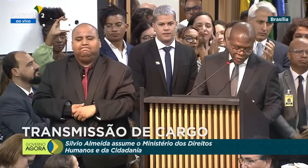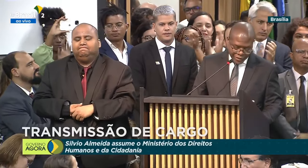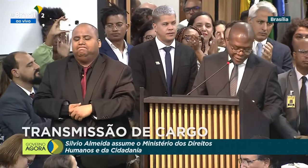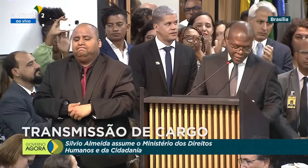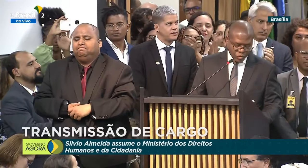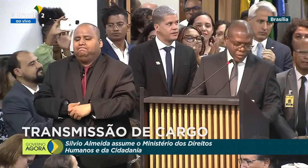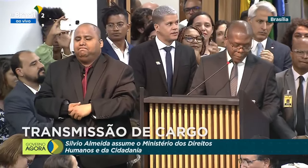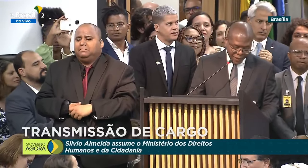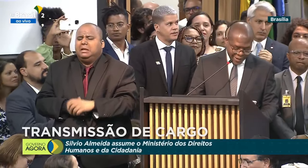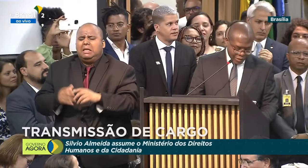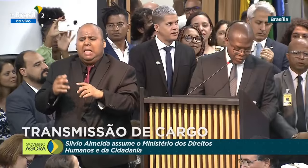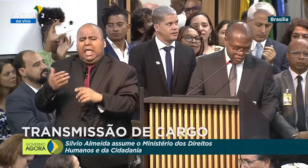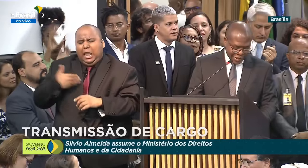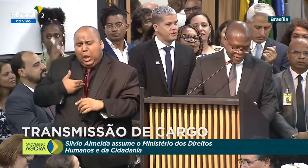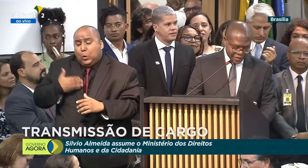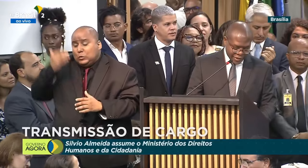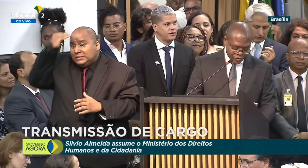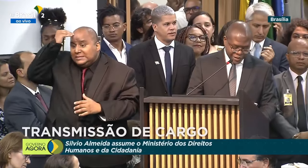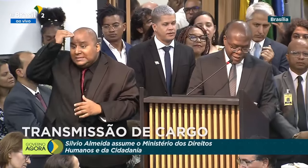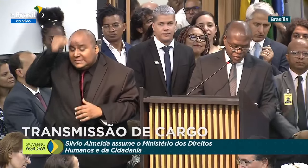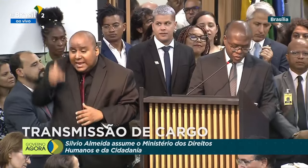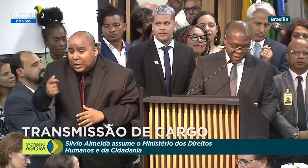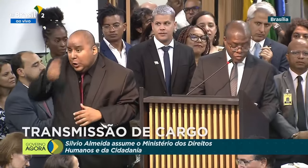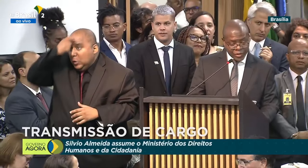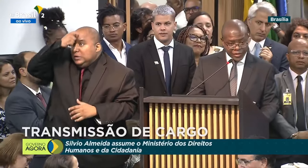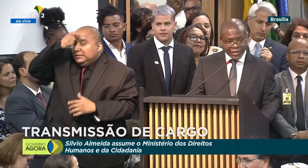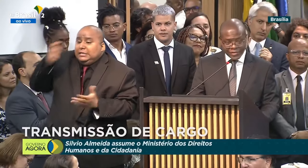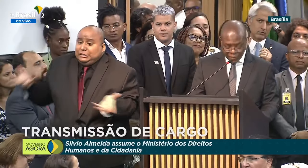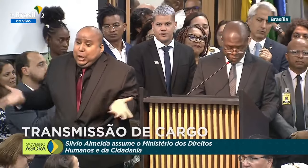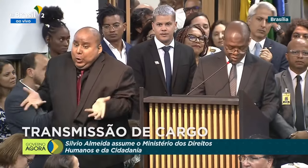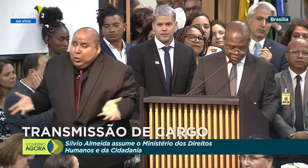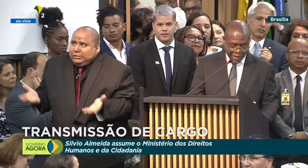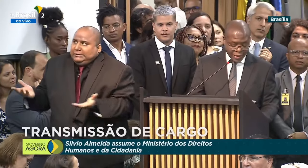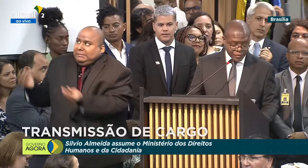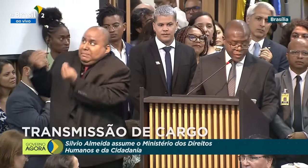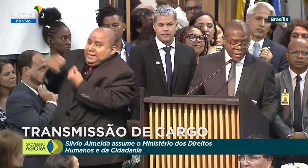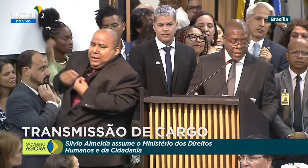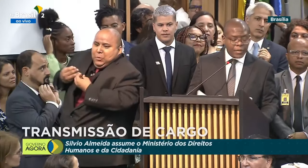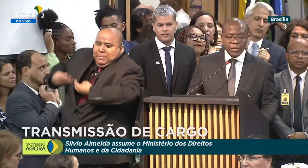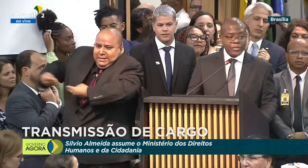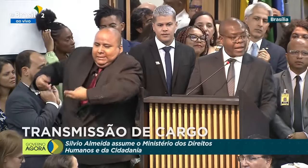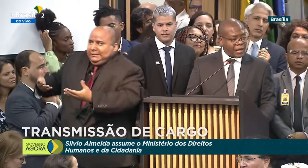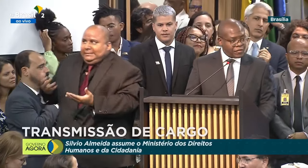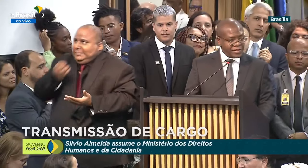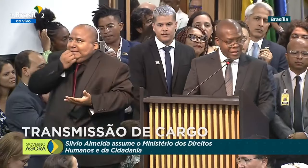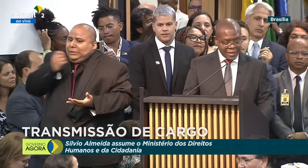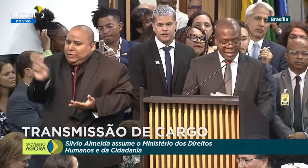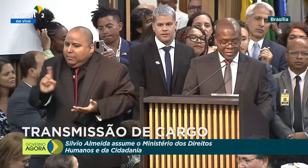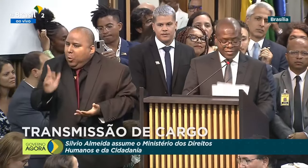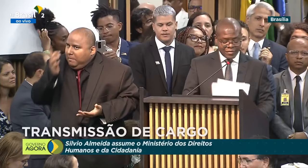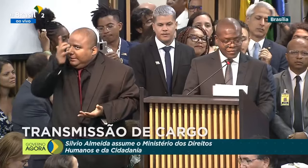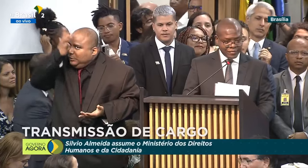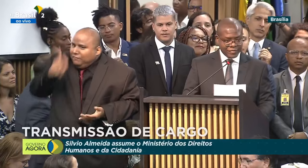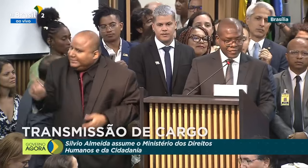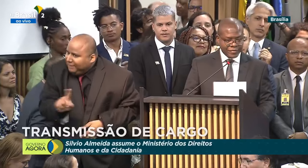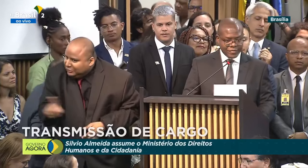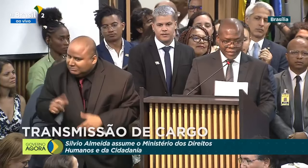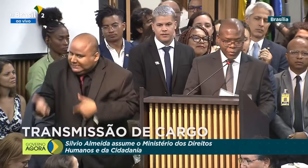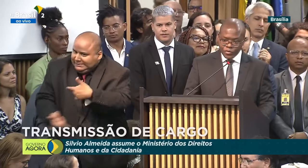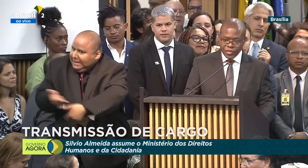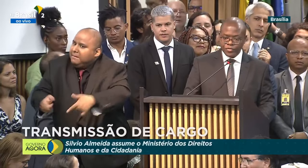tenho no entanto a plena consciência que diante do Senado isolador em que recebo Ministério Não terei facilidades